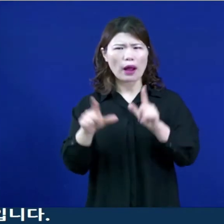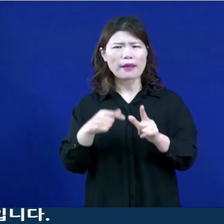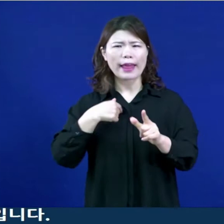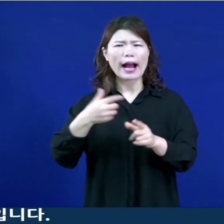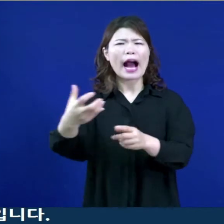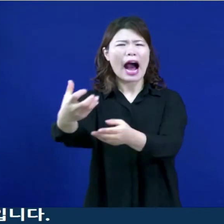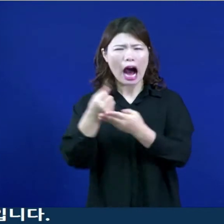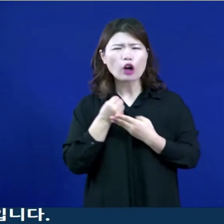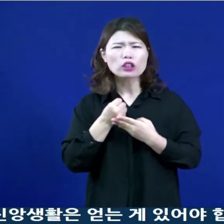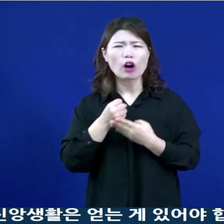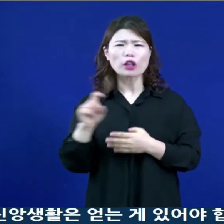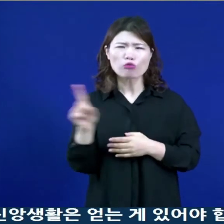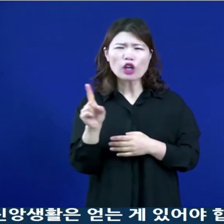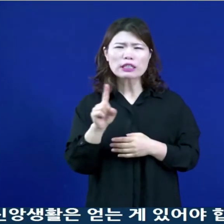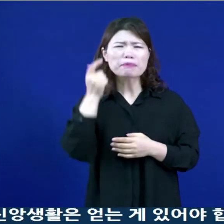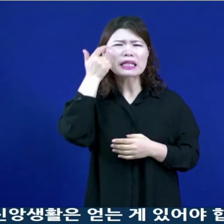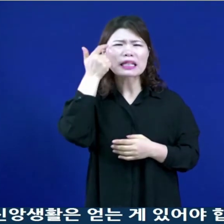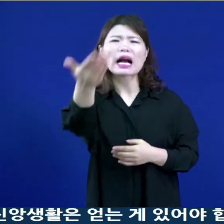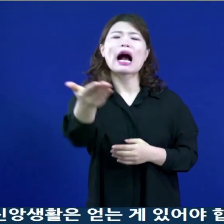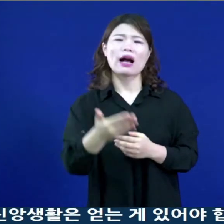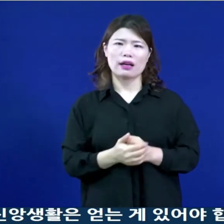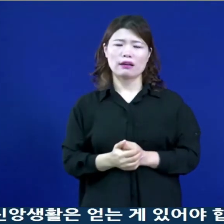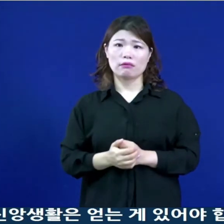이것입니다 라고 말할 수 있는 게 어떤 것입니까?